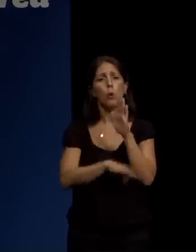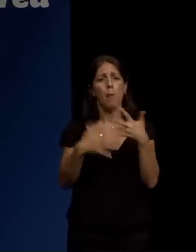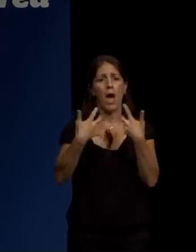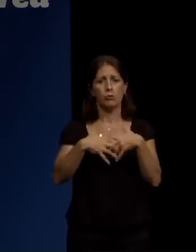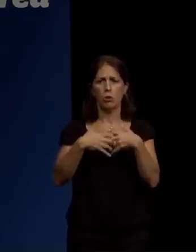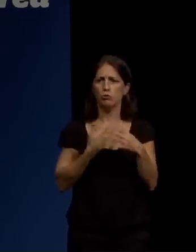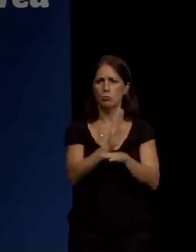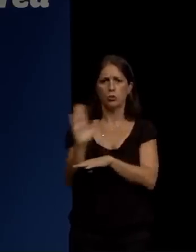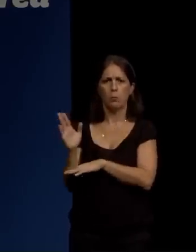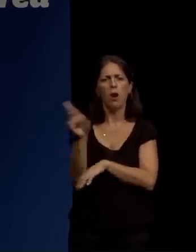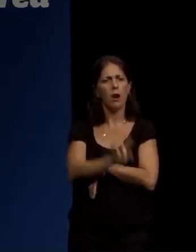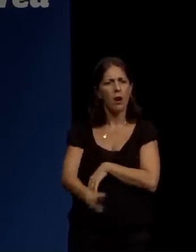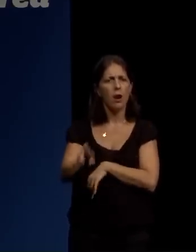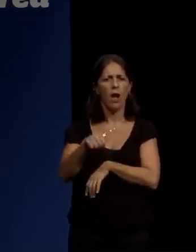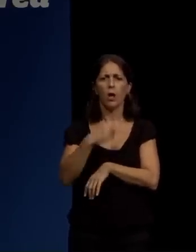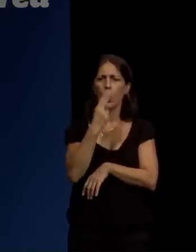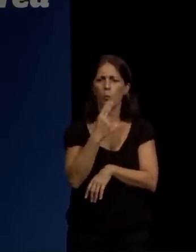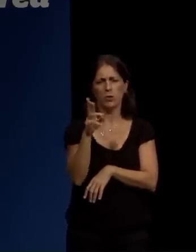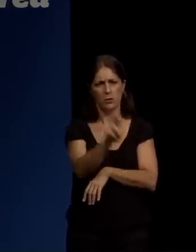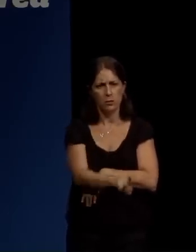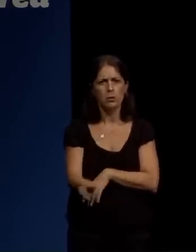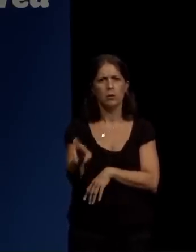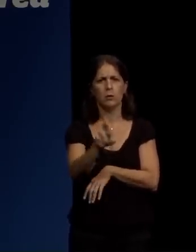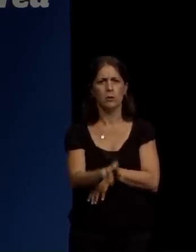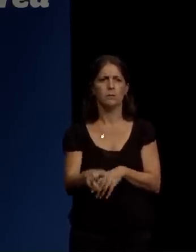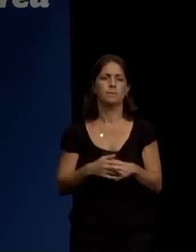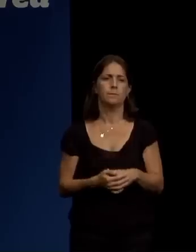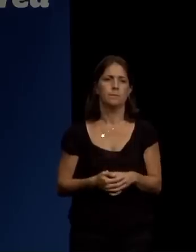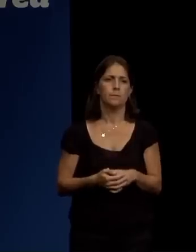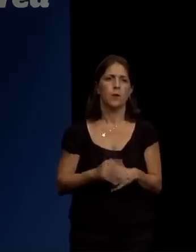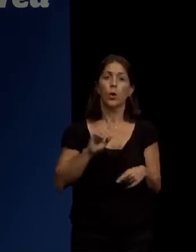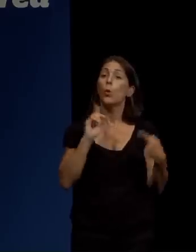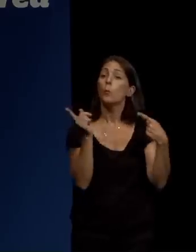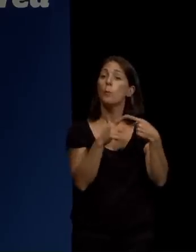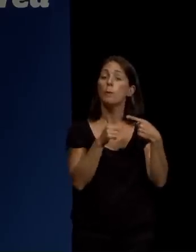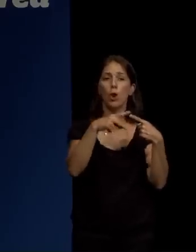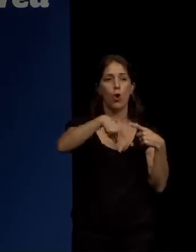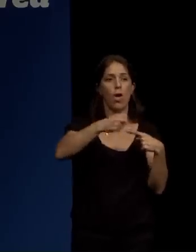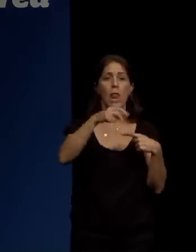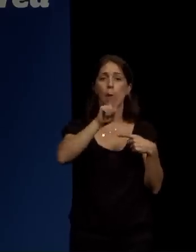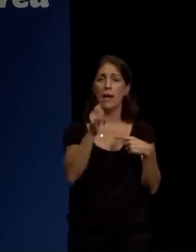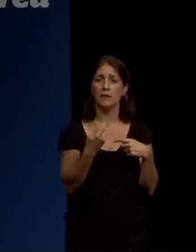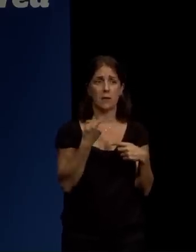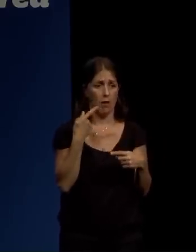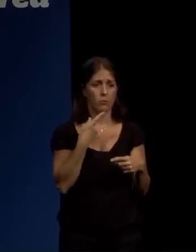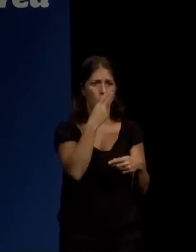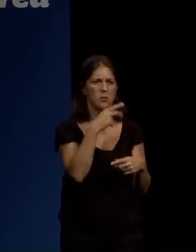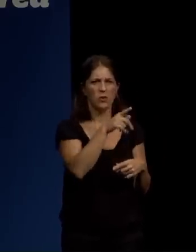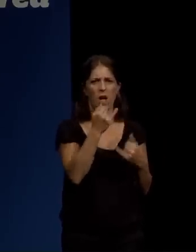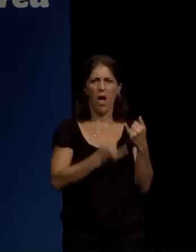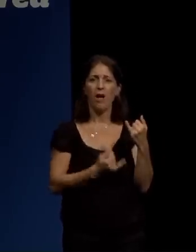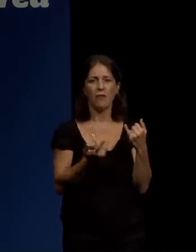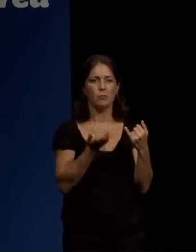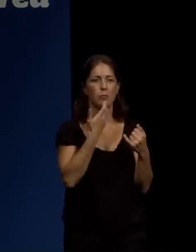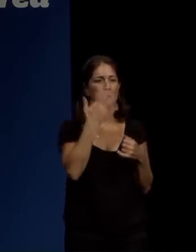o repetimos, reiteramos o noso compromiso aquí agora mesmo. En primeiro lugar con Navantia, para deixar de xogar cas